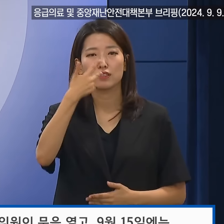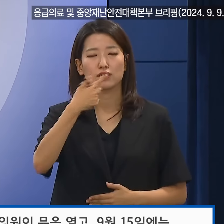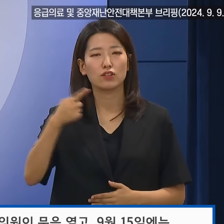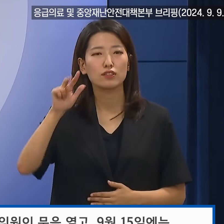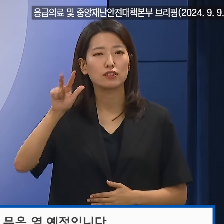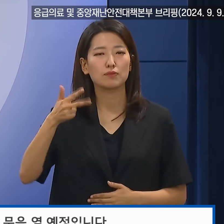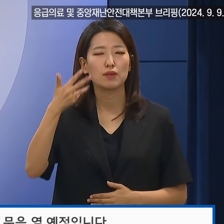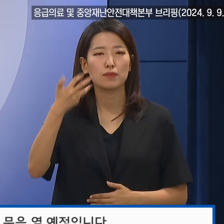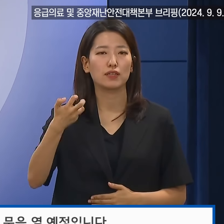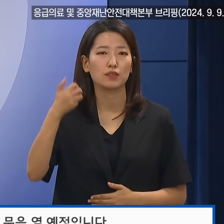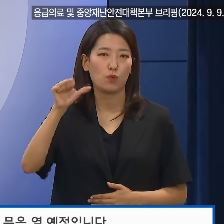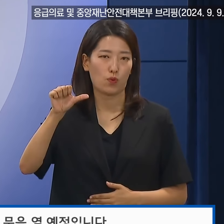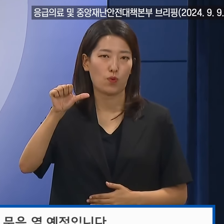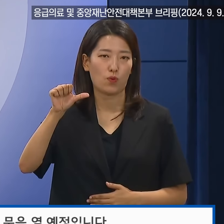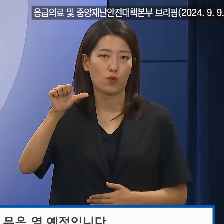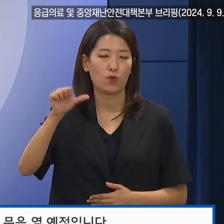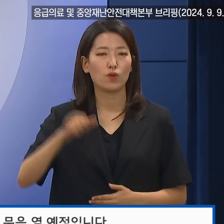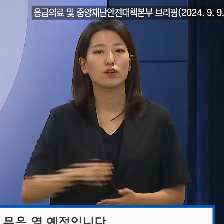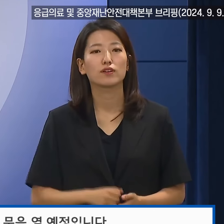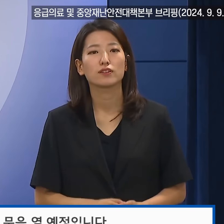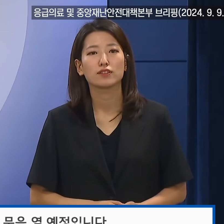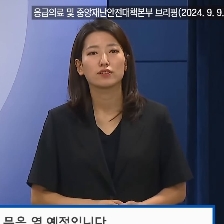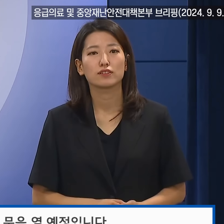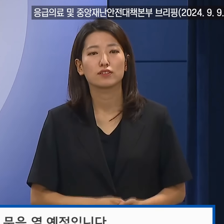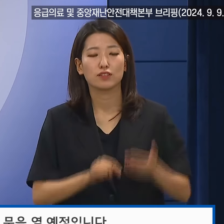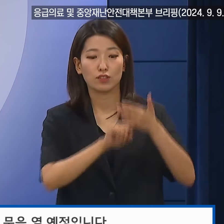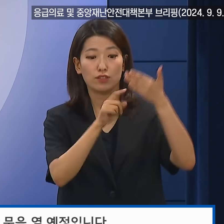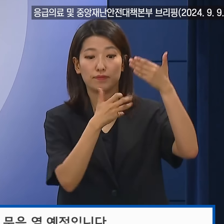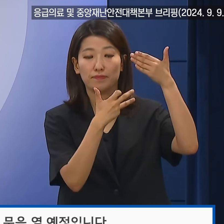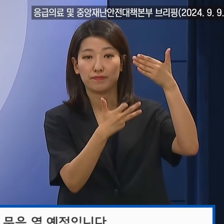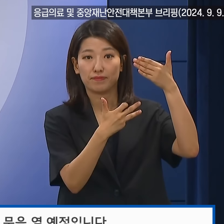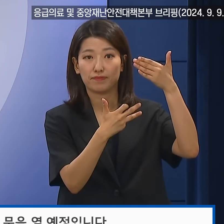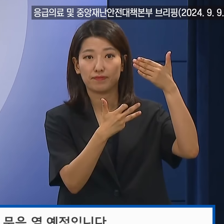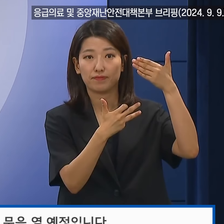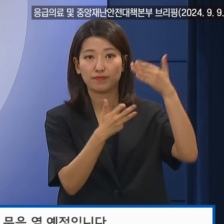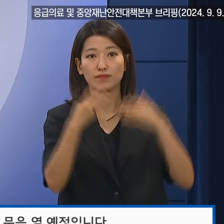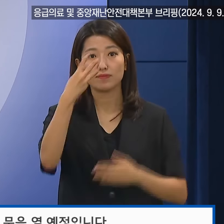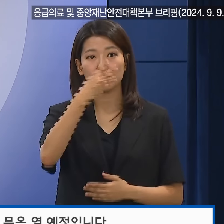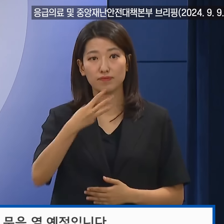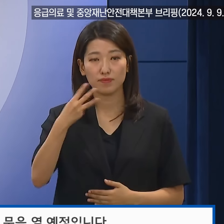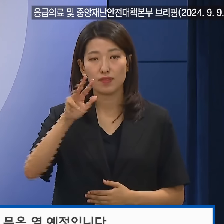1,785개소, 연휴 마지막 날인 9월 18일에는